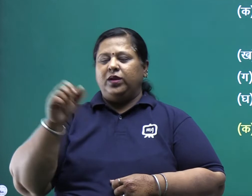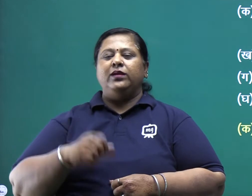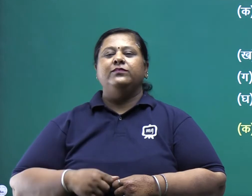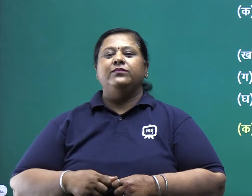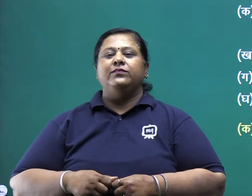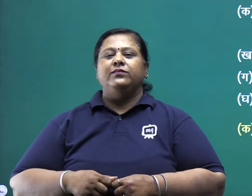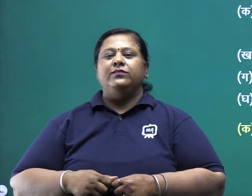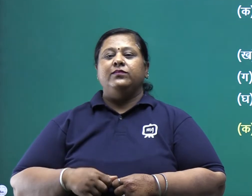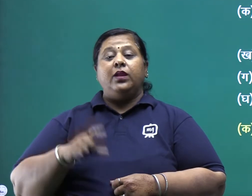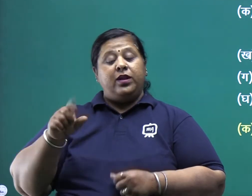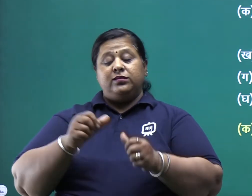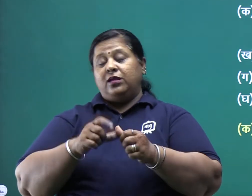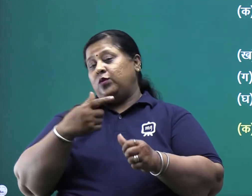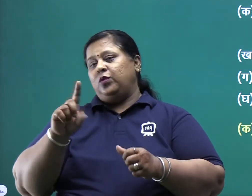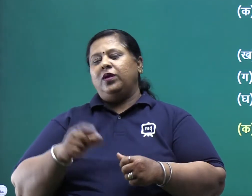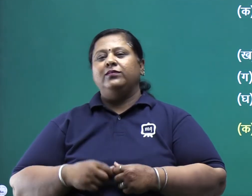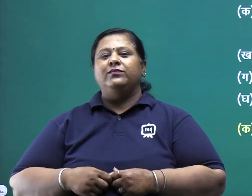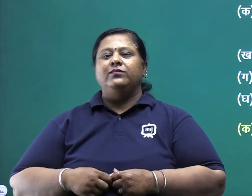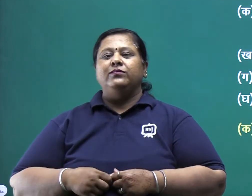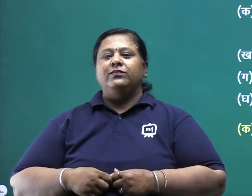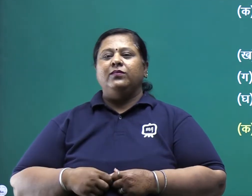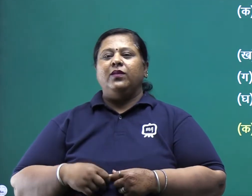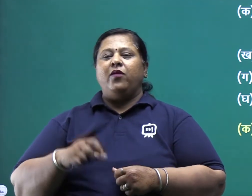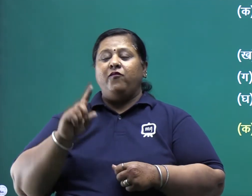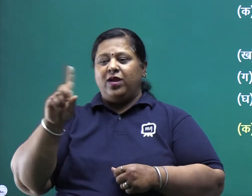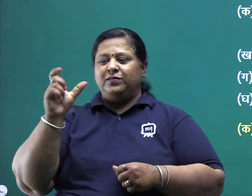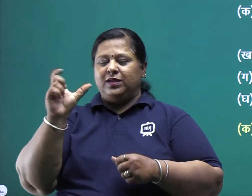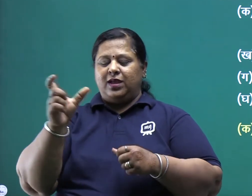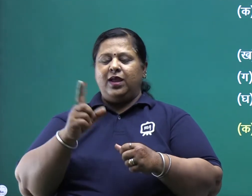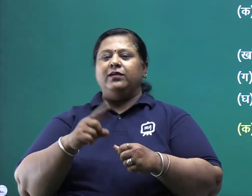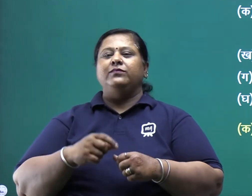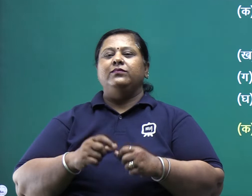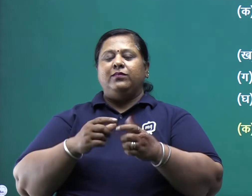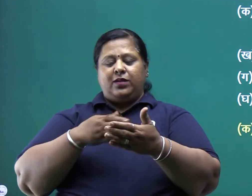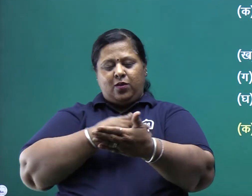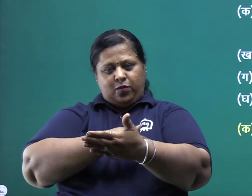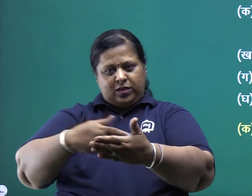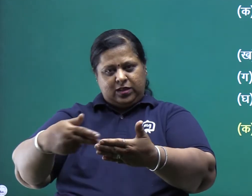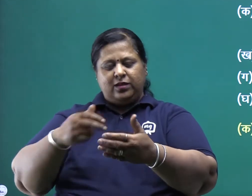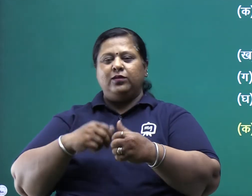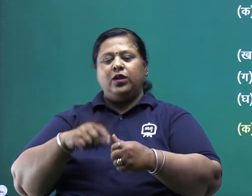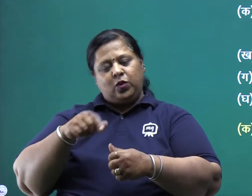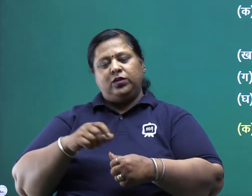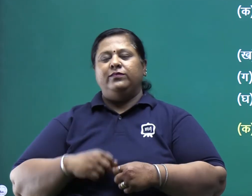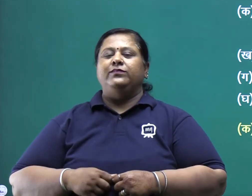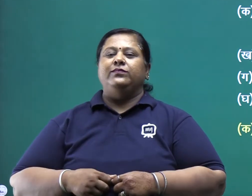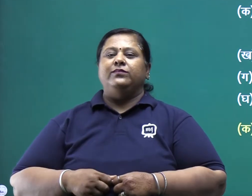नहीं। हमारा सही उत्तर होगा विकल्प संख्या 1 अयोध्या सिंह उपाध्याय